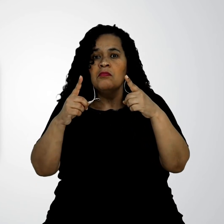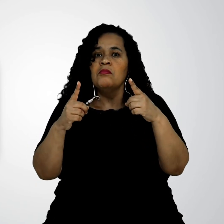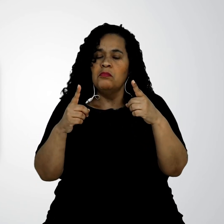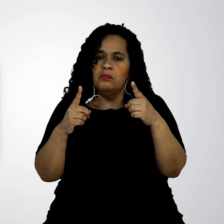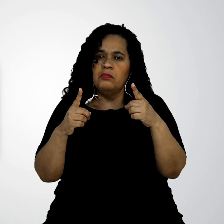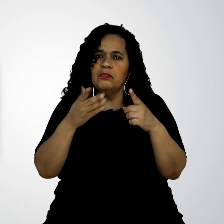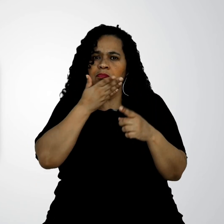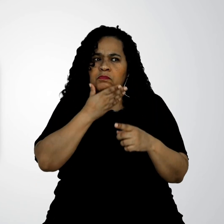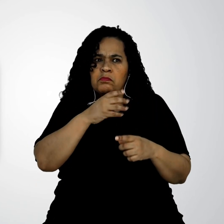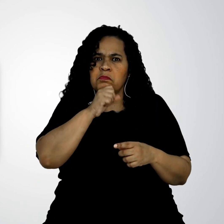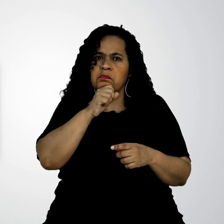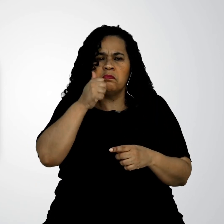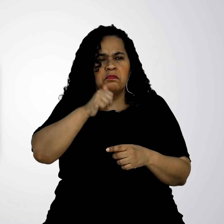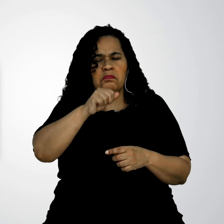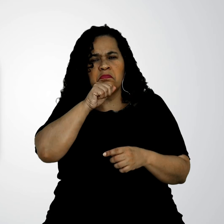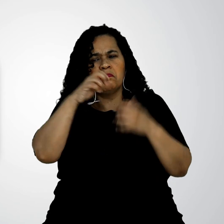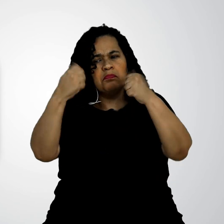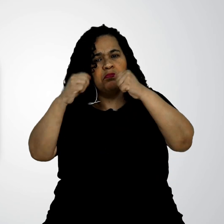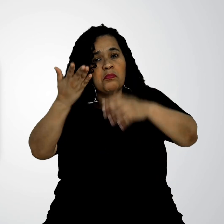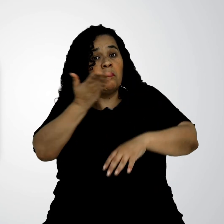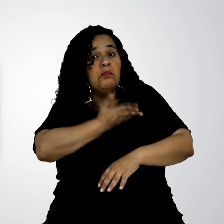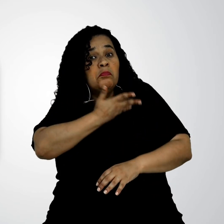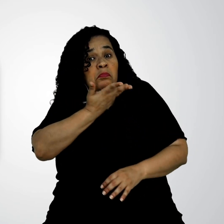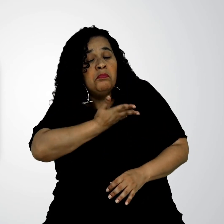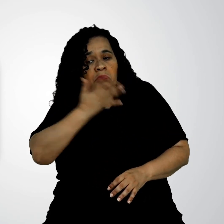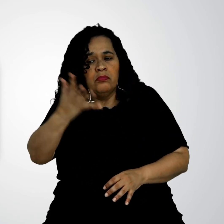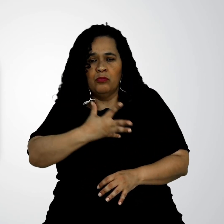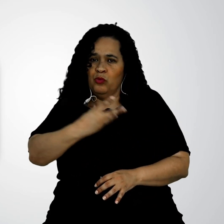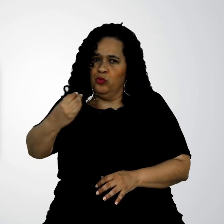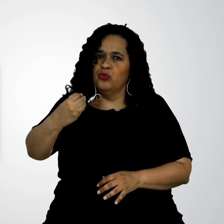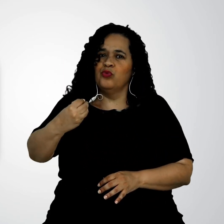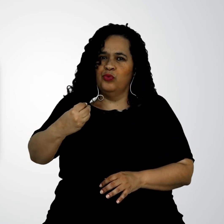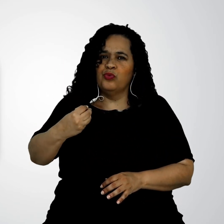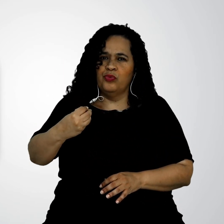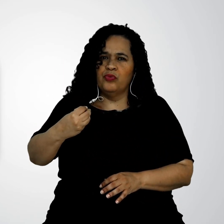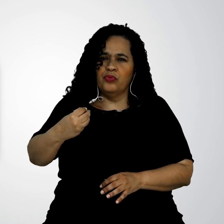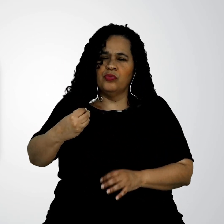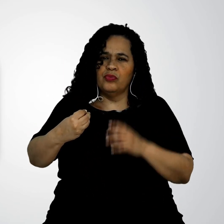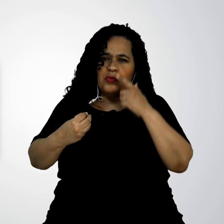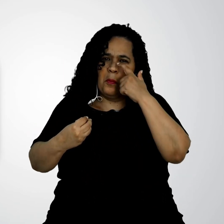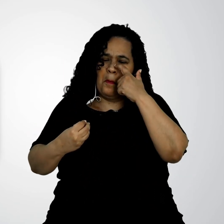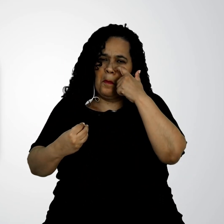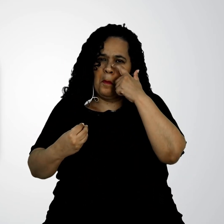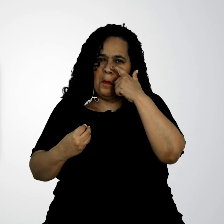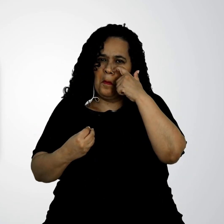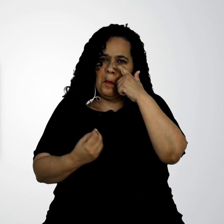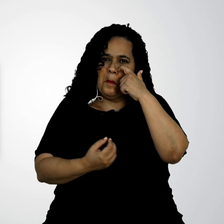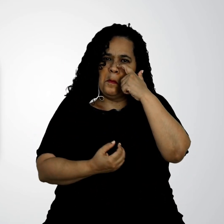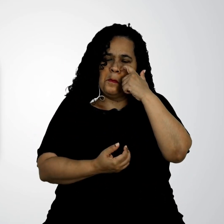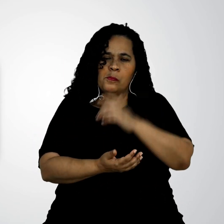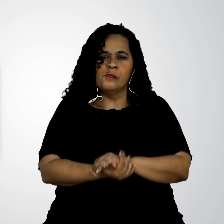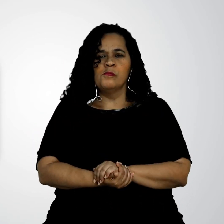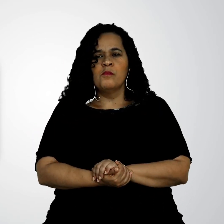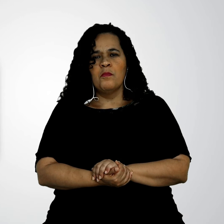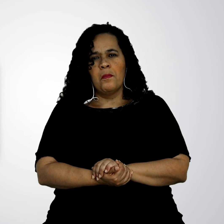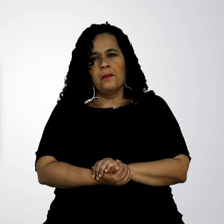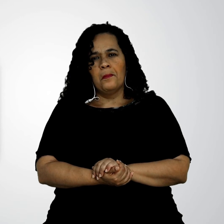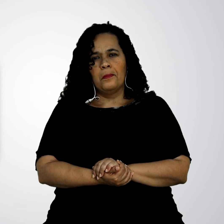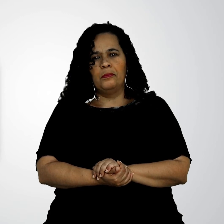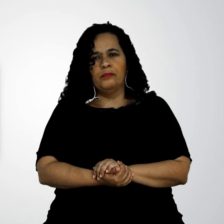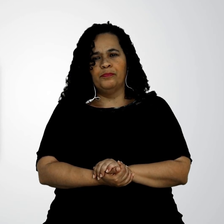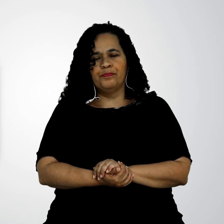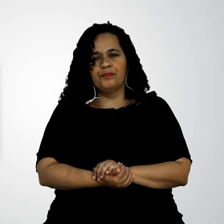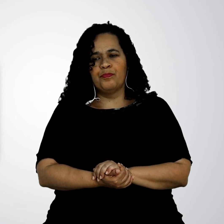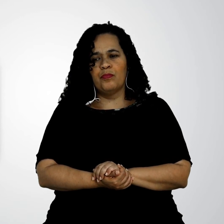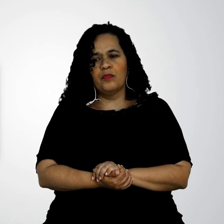filhos em casa. Né? Eu acho que o grande problema é que a gente tem essa expectativa de que alguém faça aquilo que a gente tem que fazer. Essa é a grande questão.